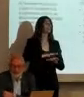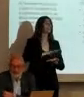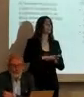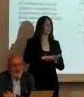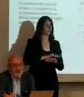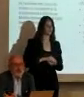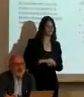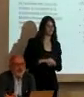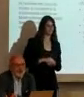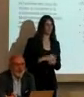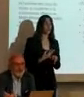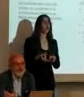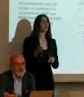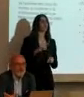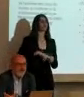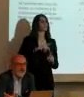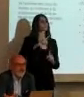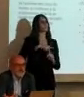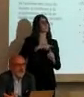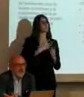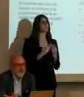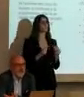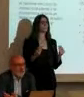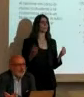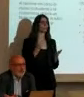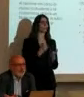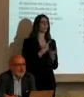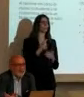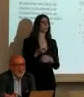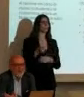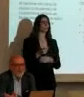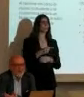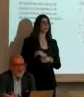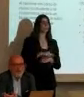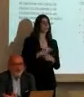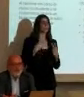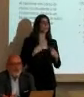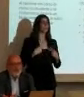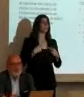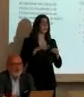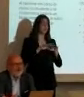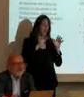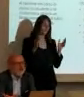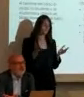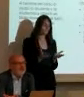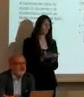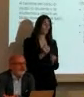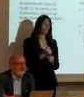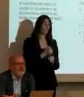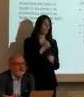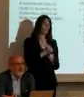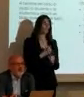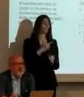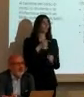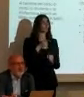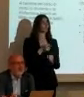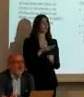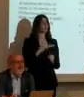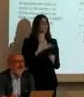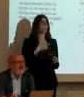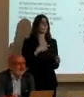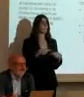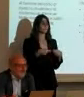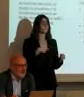I doppi titoli sono molto importanti perché noi viviamo in un mondo del lavoro in cui c'è effettivamente un mercato del